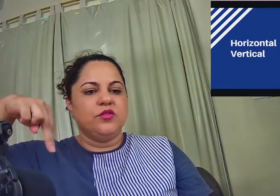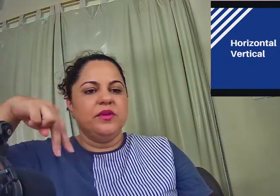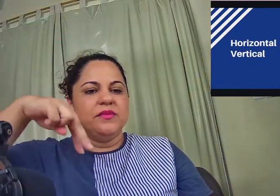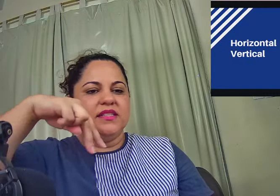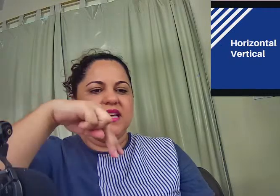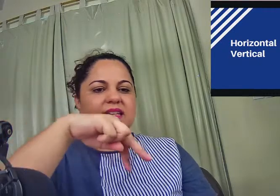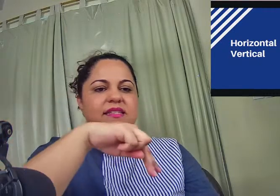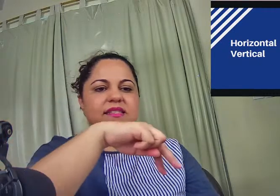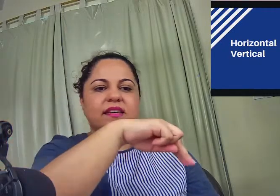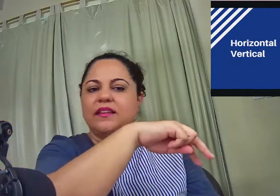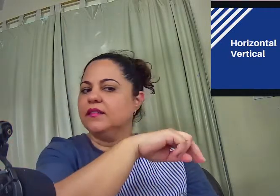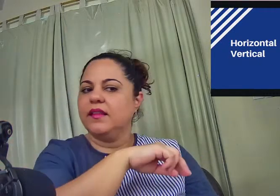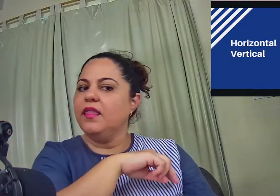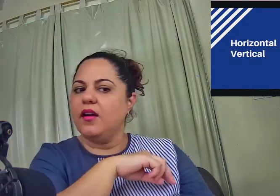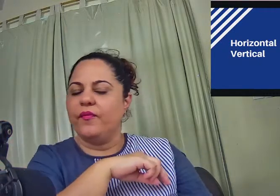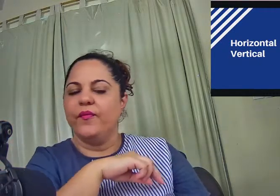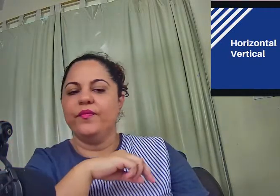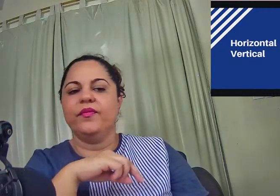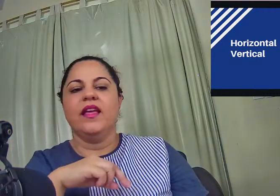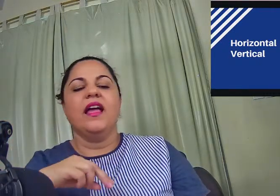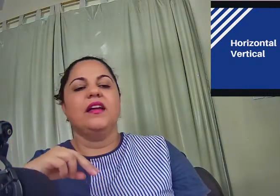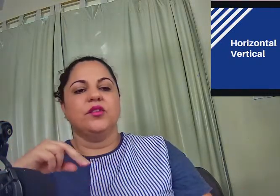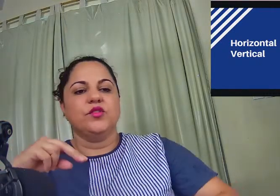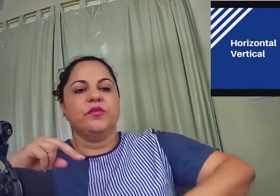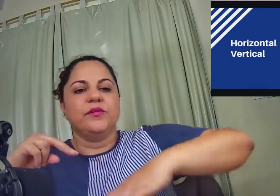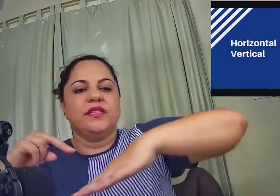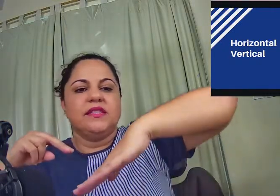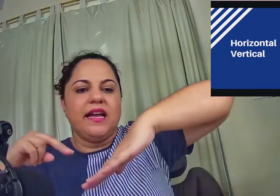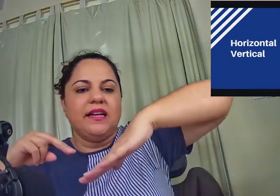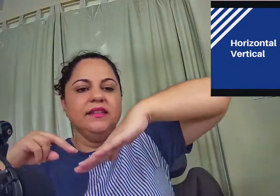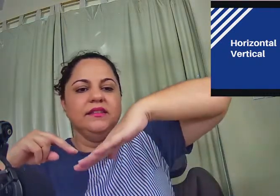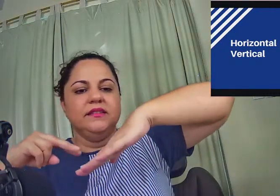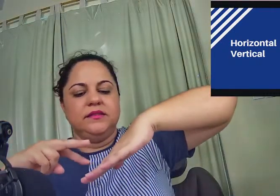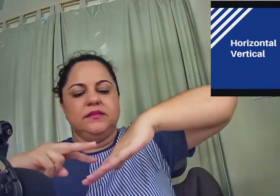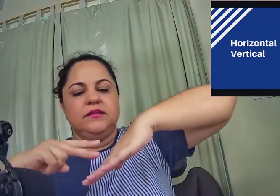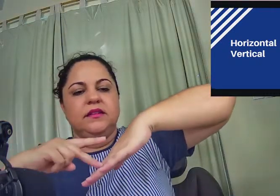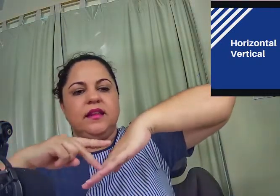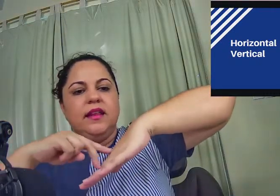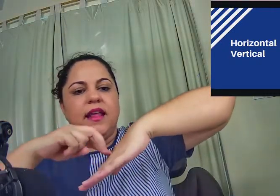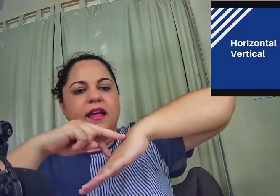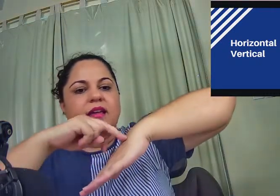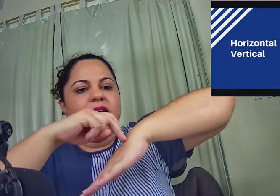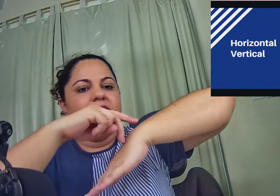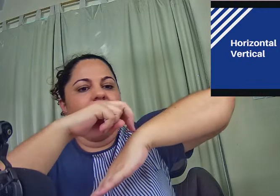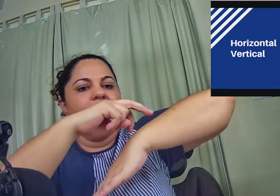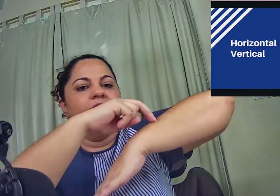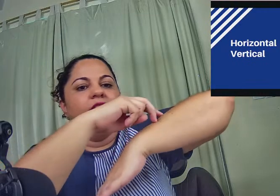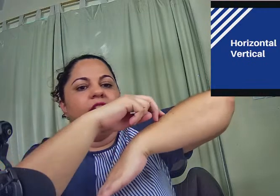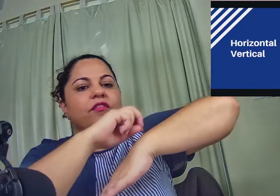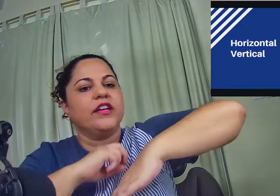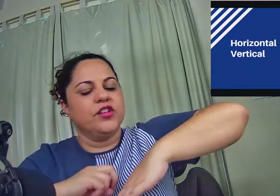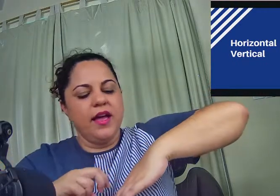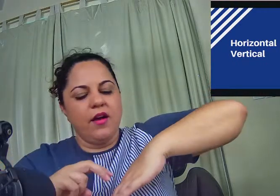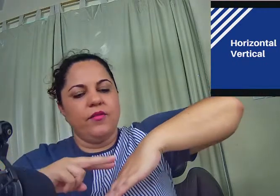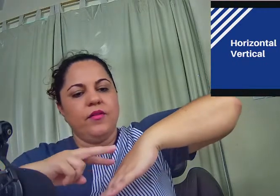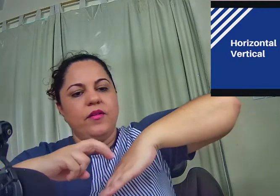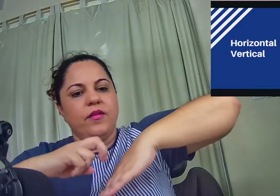subimos escada assim? Não. Nós subimos escada na vertical, ó.